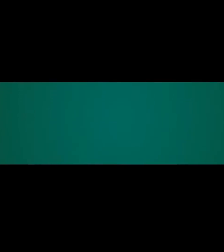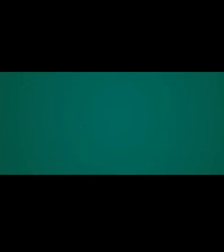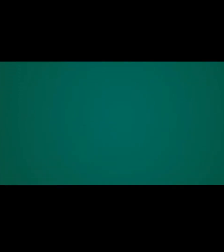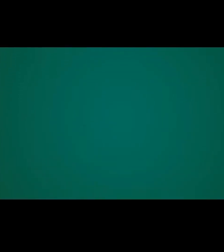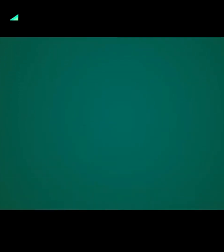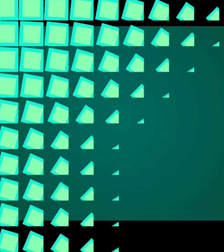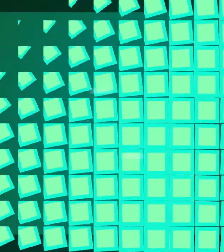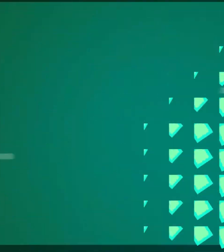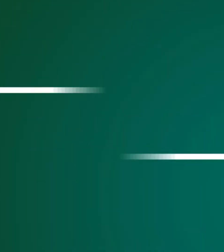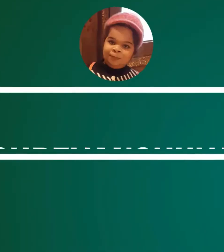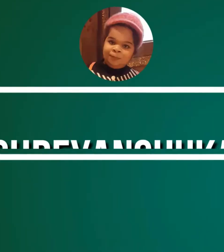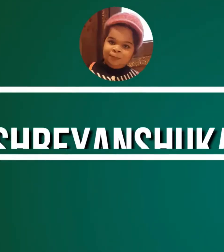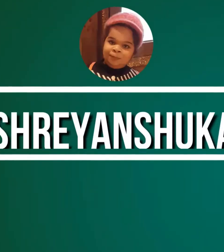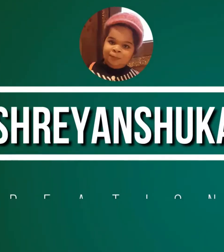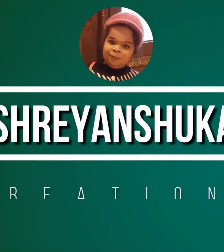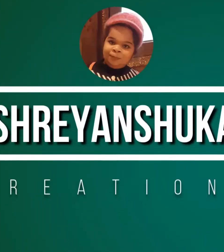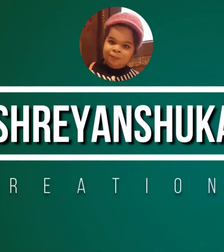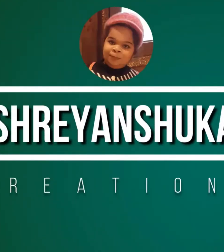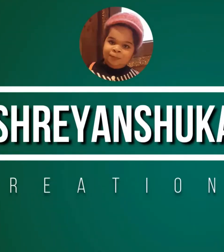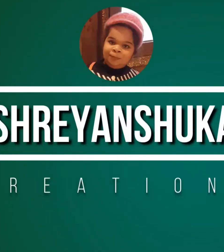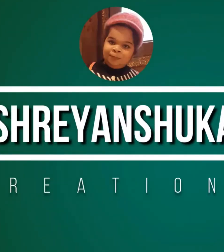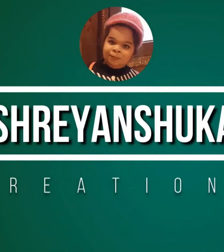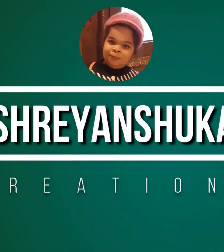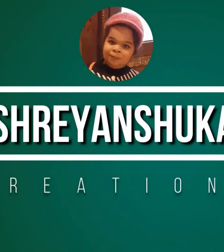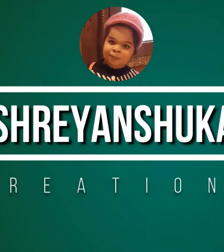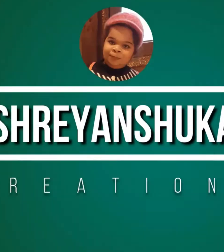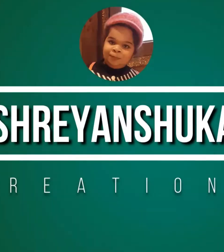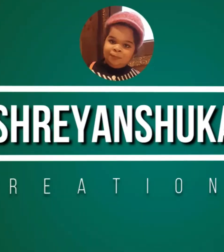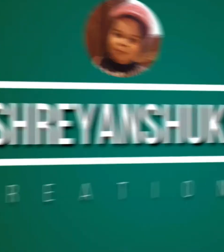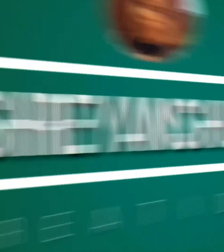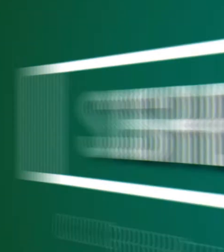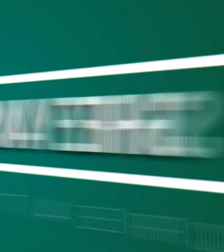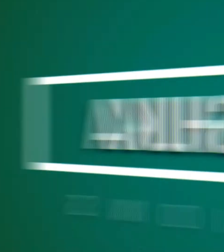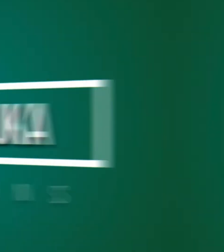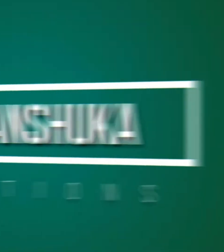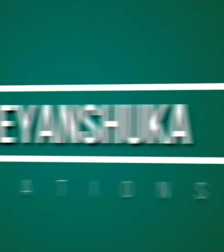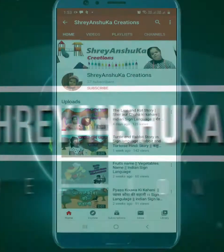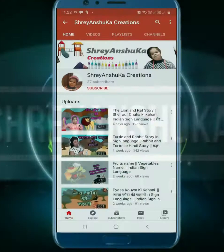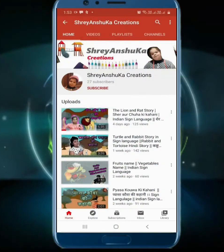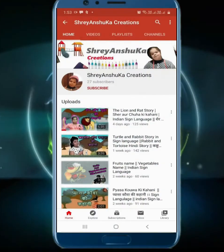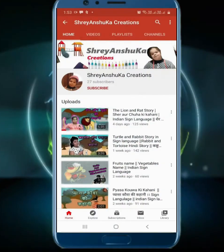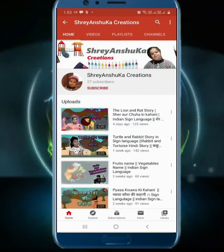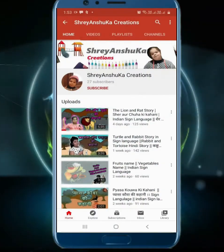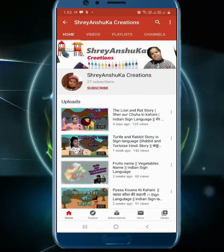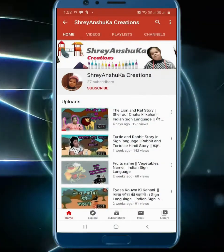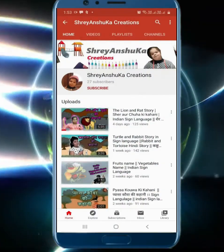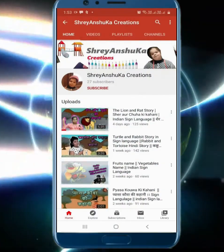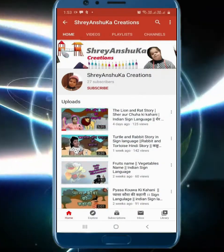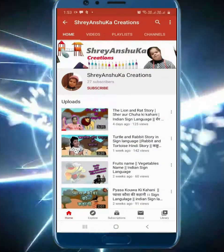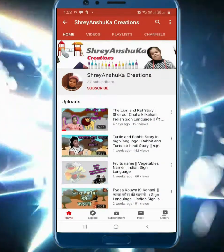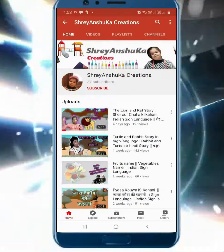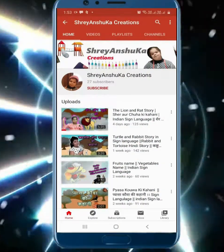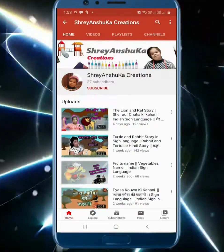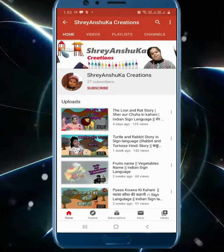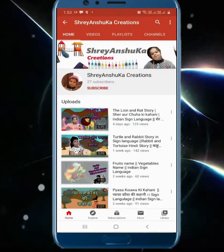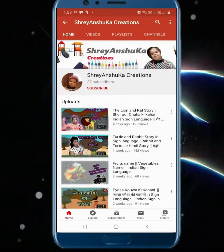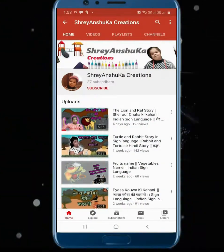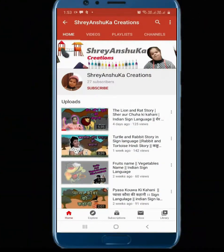हेलो फ्रेंड्स, वेलकम टू माय चैनल श्रेयांशु का क्रिएशन। अगर आपने हमारे चैनल को अभी तक सब्सक्राइब नहीं किया